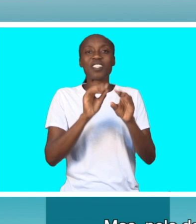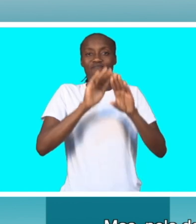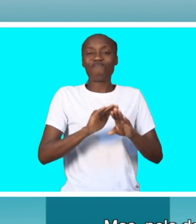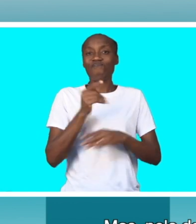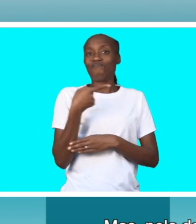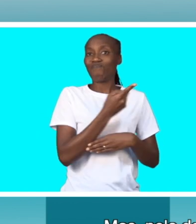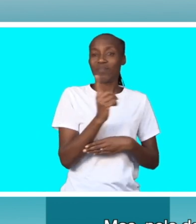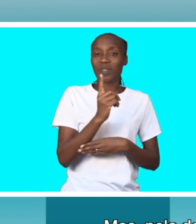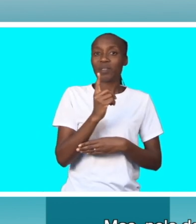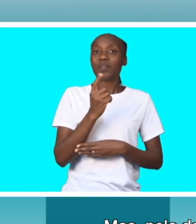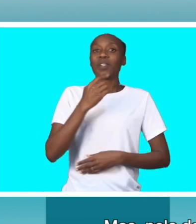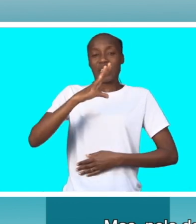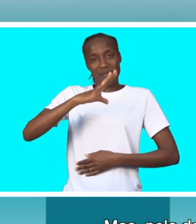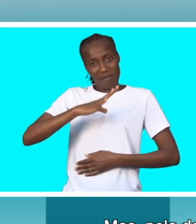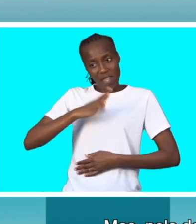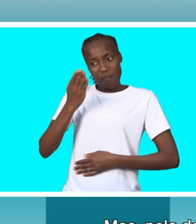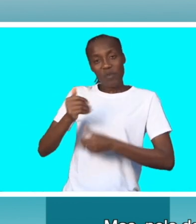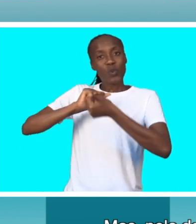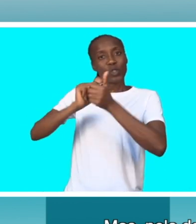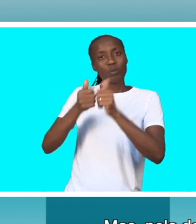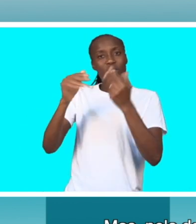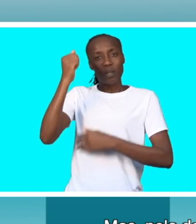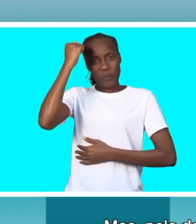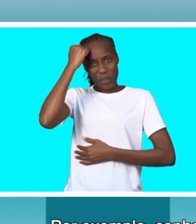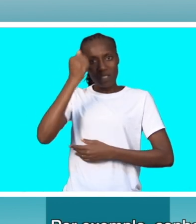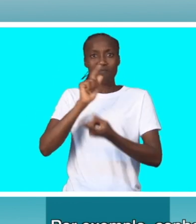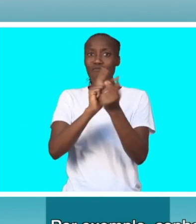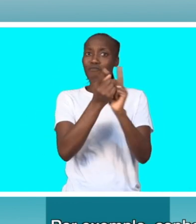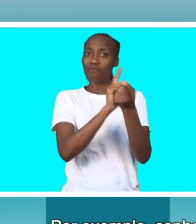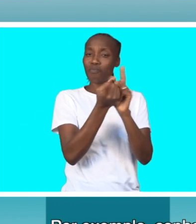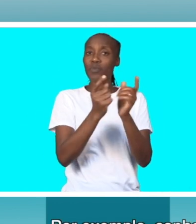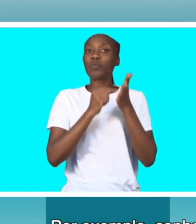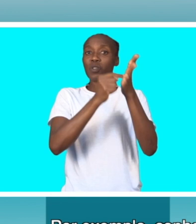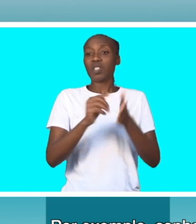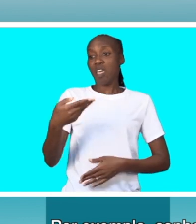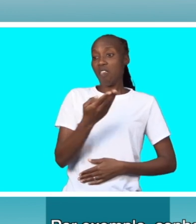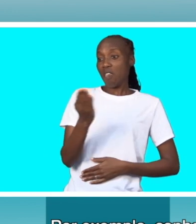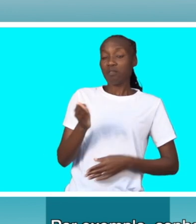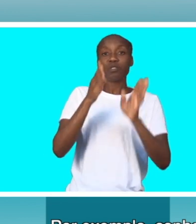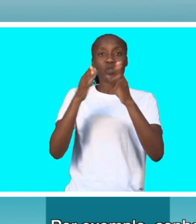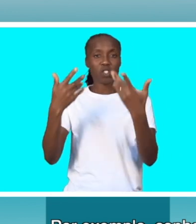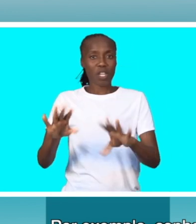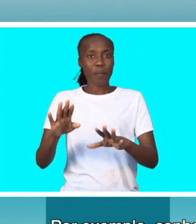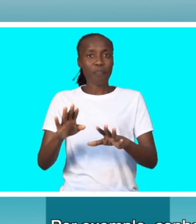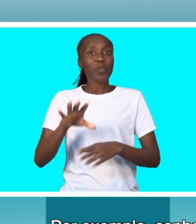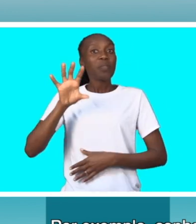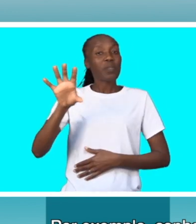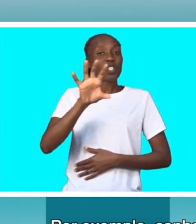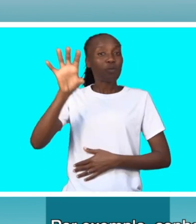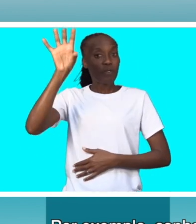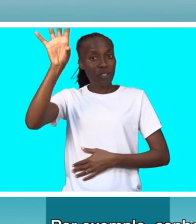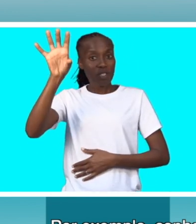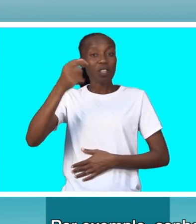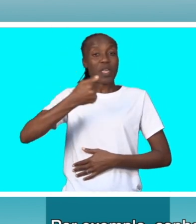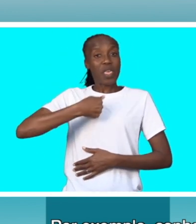como é por algo Que é o desporto Eu conheci muita gente Por exemplo Já conheço aqui Esta gente As suas províncias